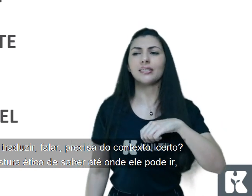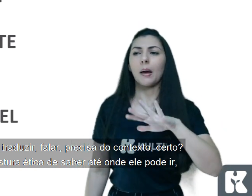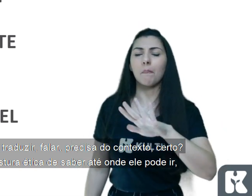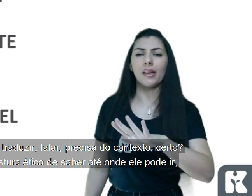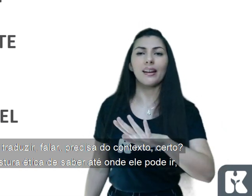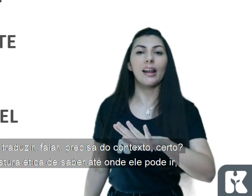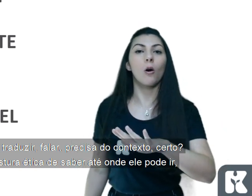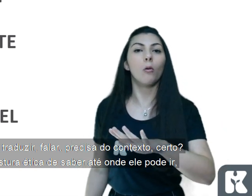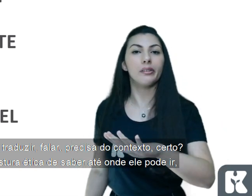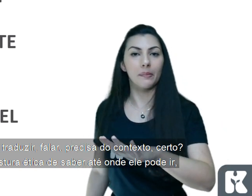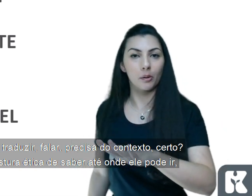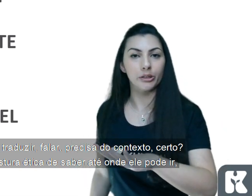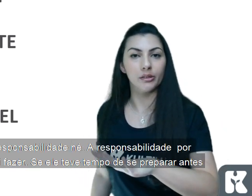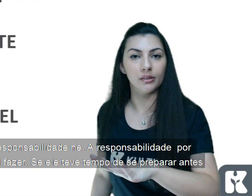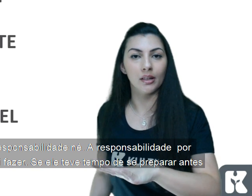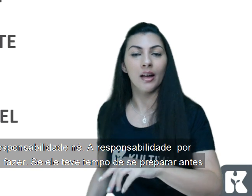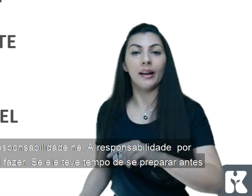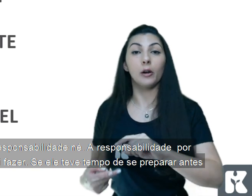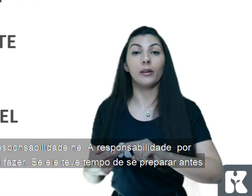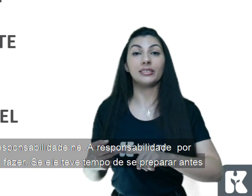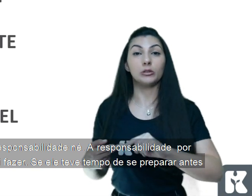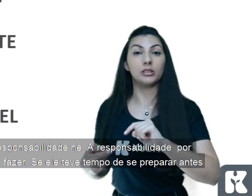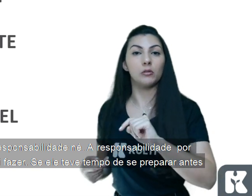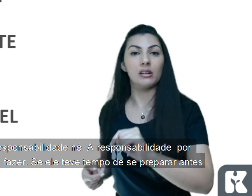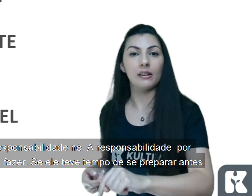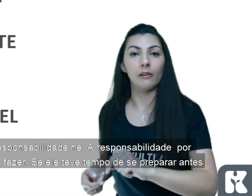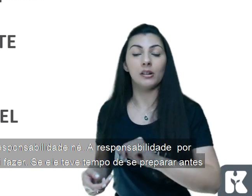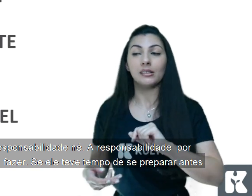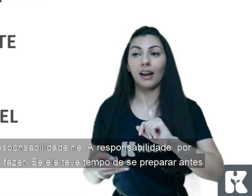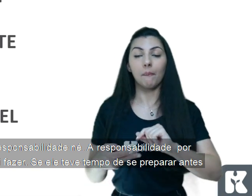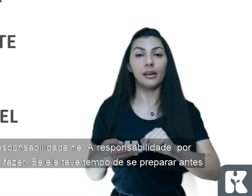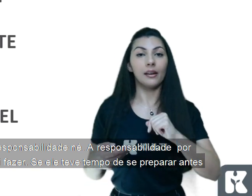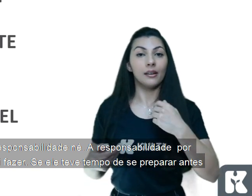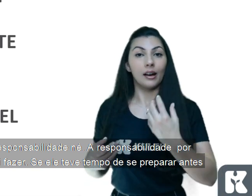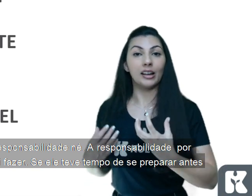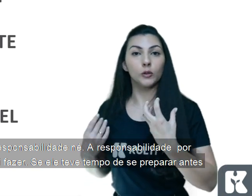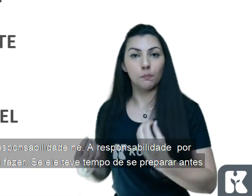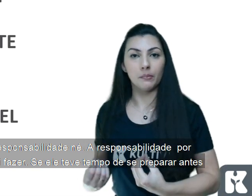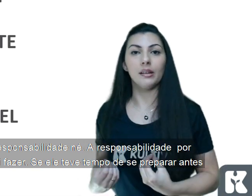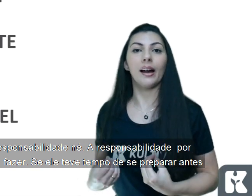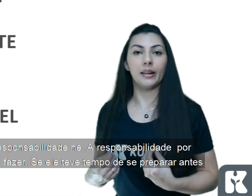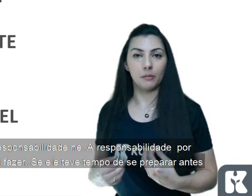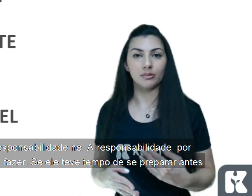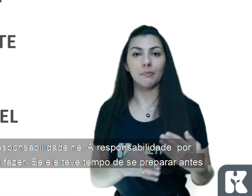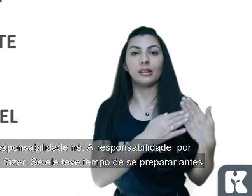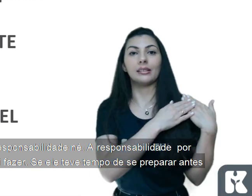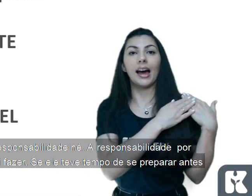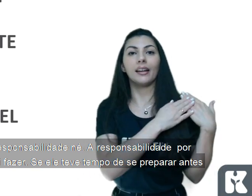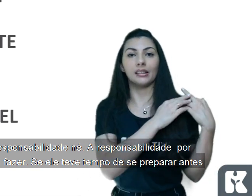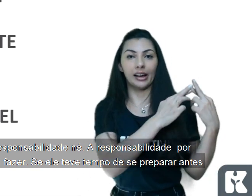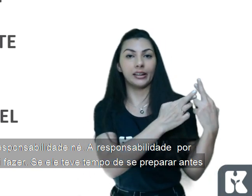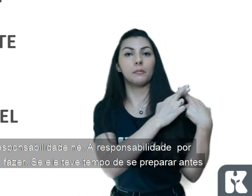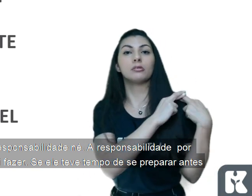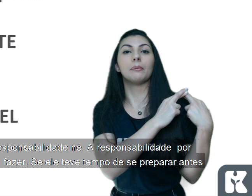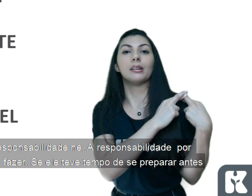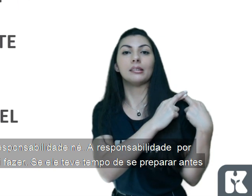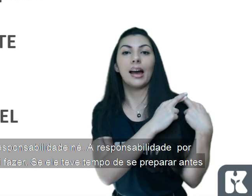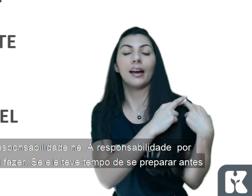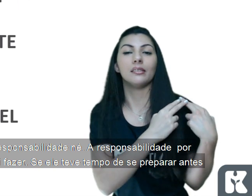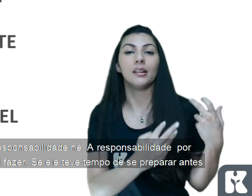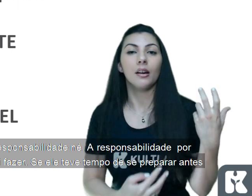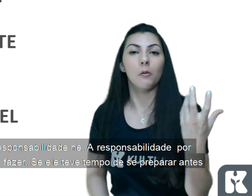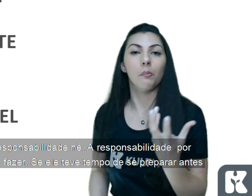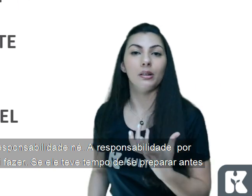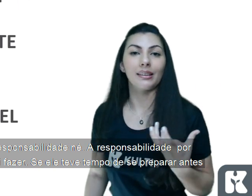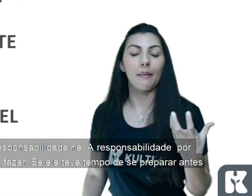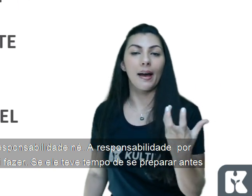ética de saber até onde ele pode ir, reconhecer o seu nível, saber assumir a responsabilidade, né? A